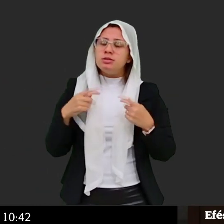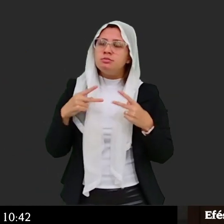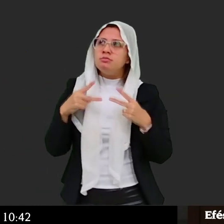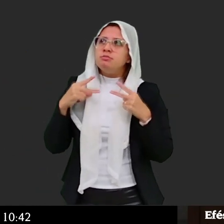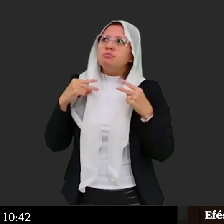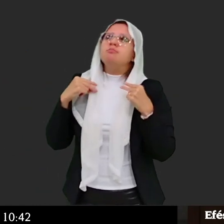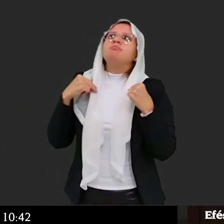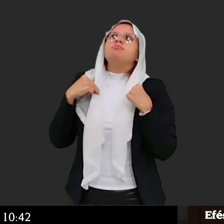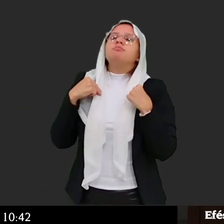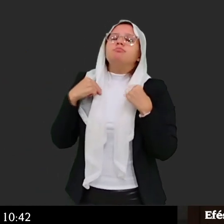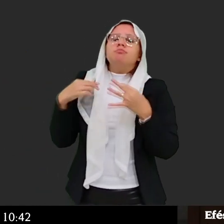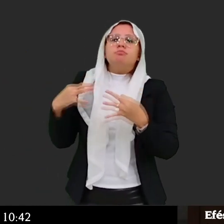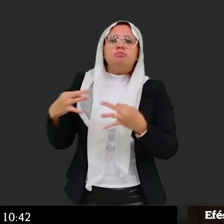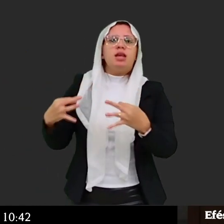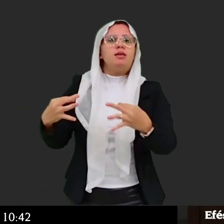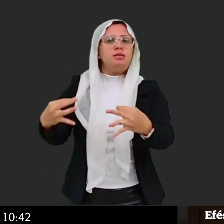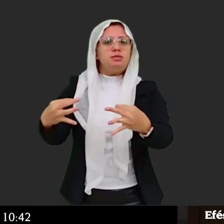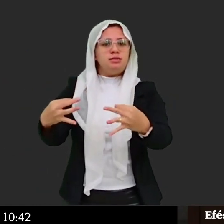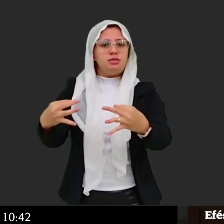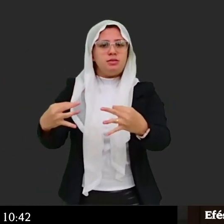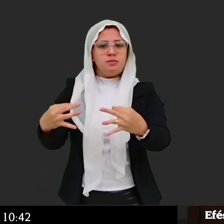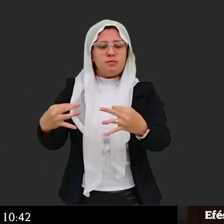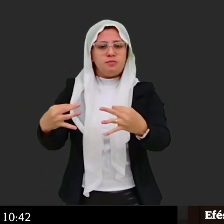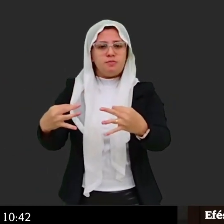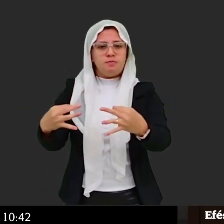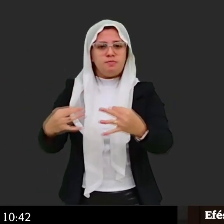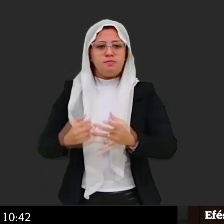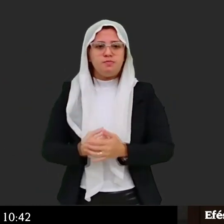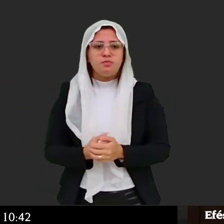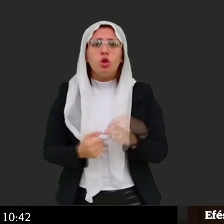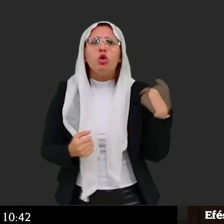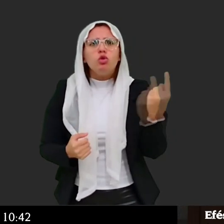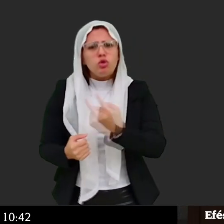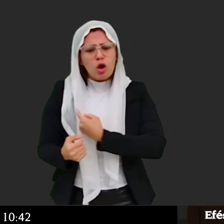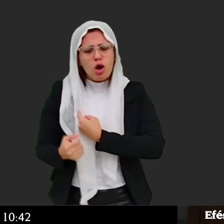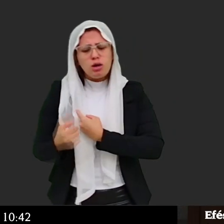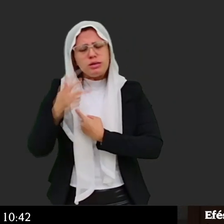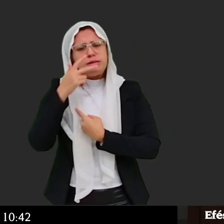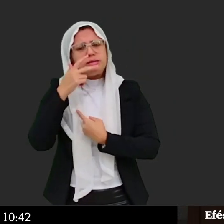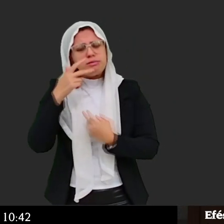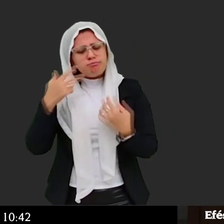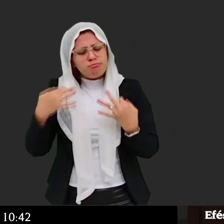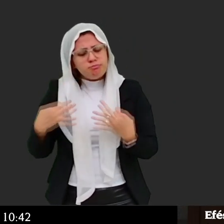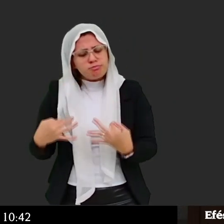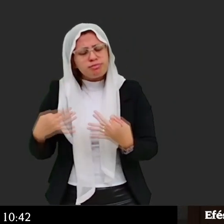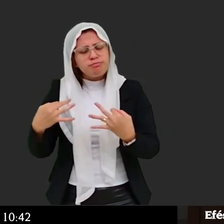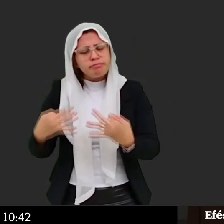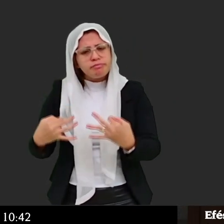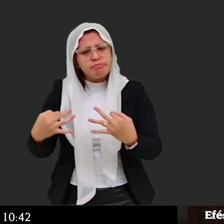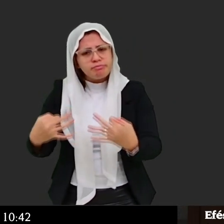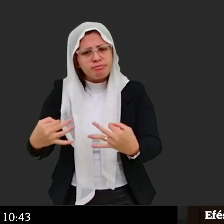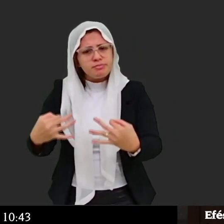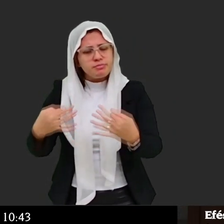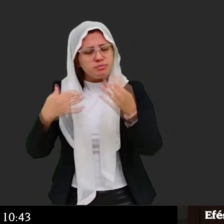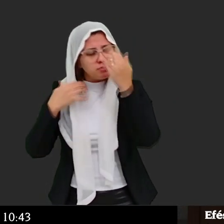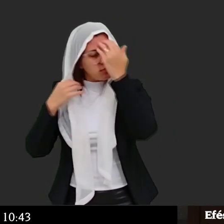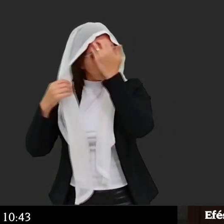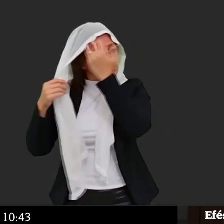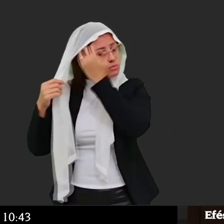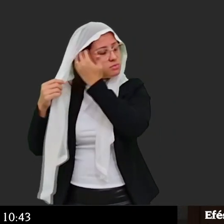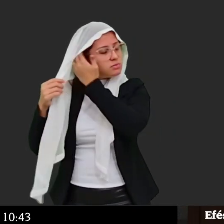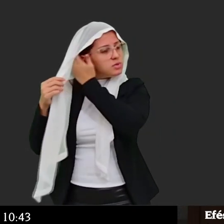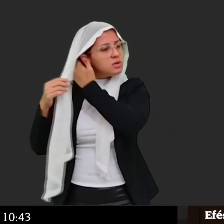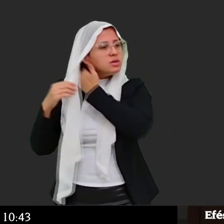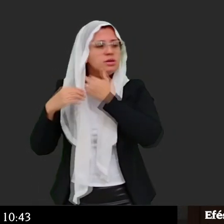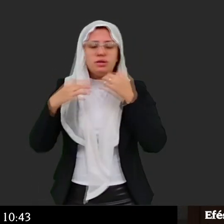nela. Enquanto nós nos mantivermos dignos de participar deste agraciamento